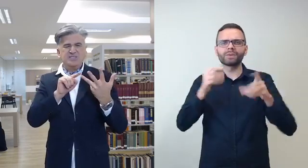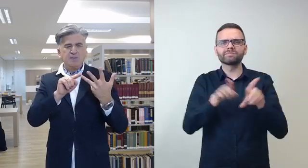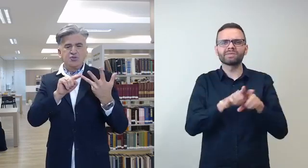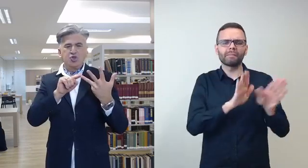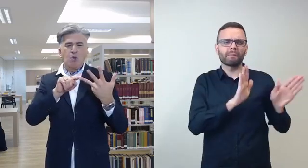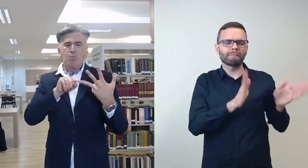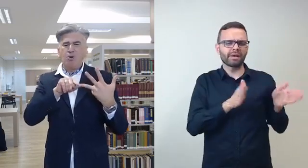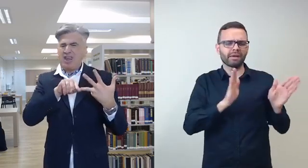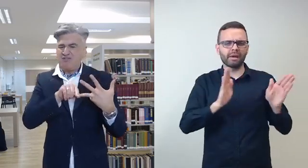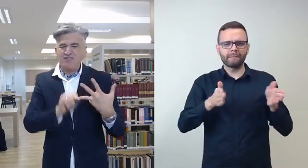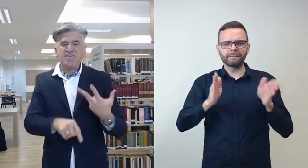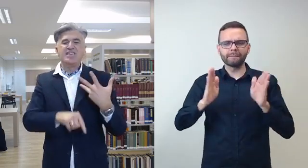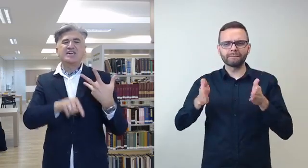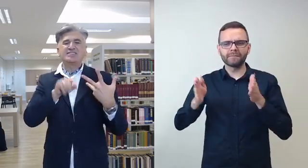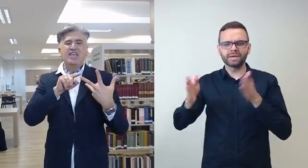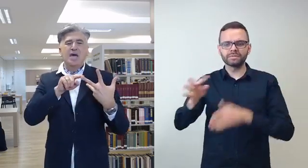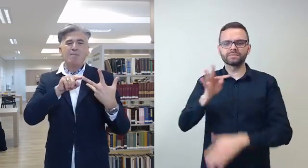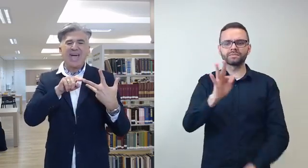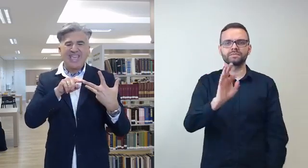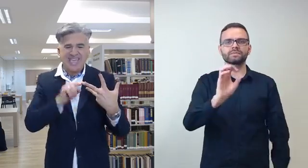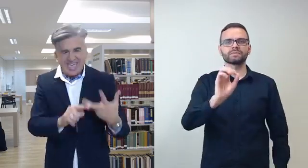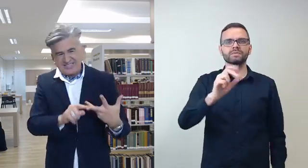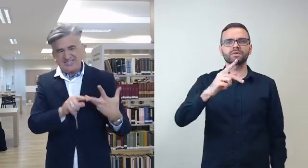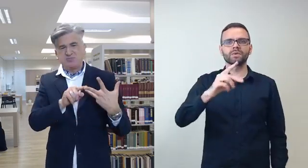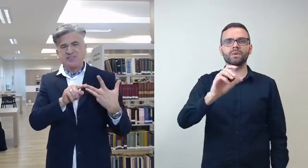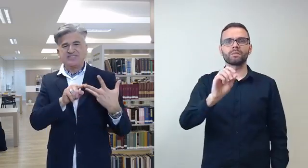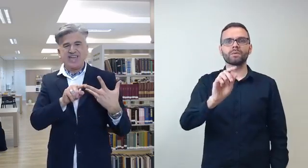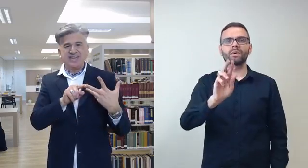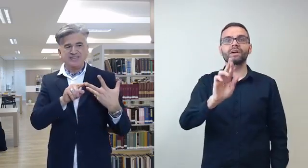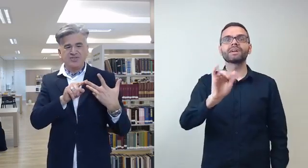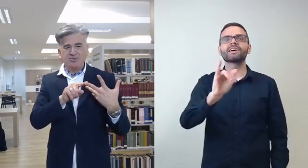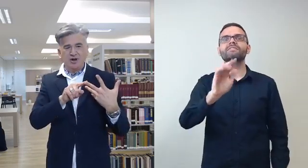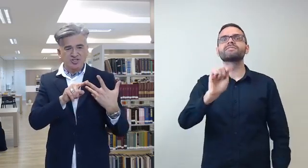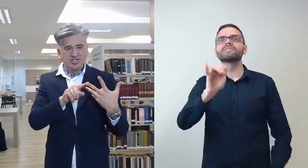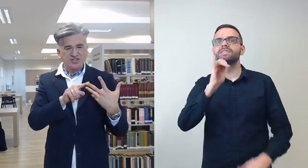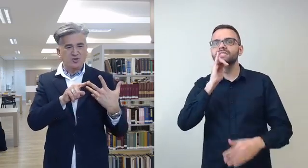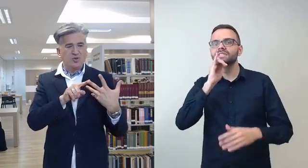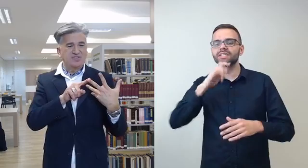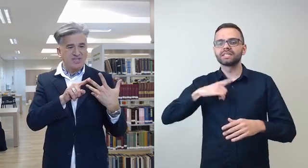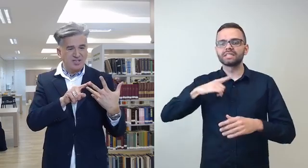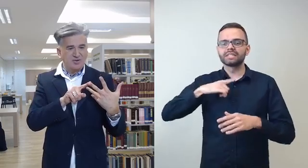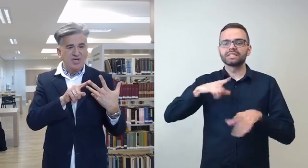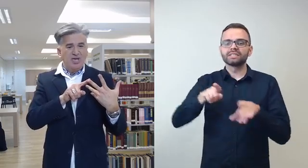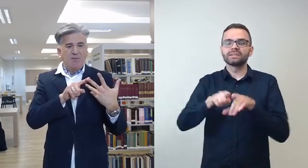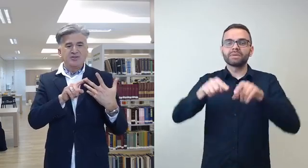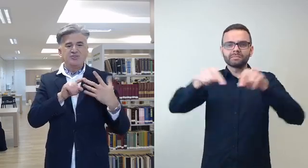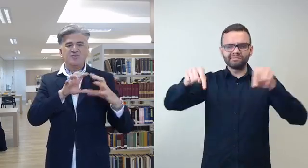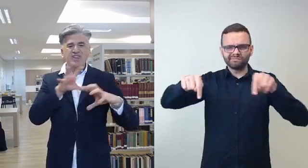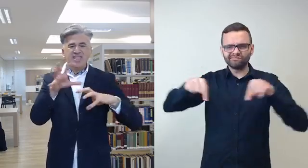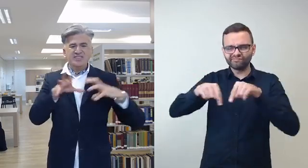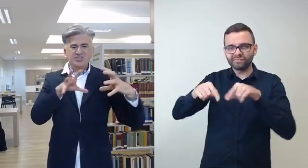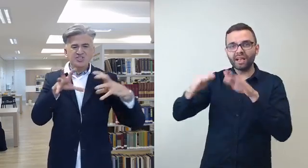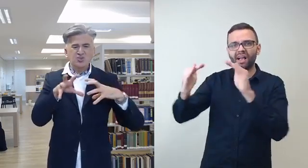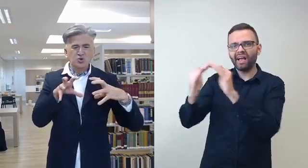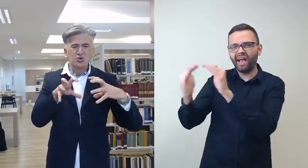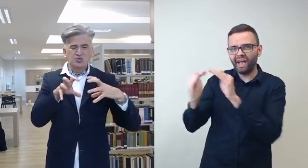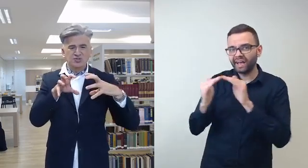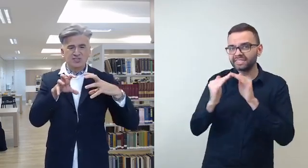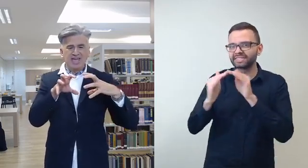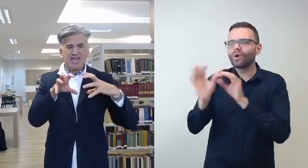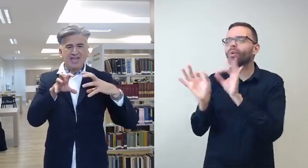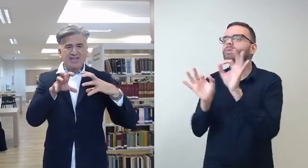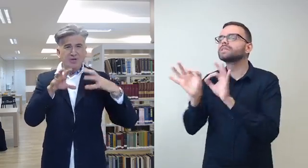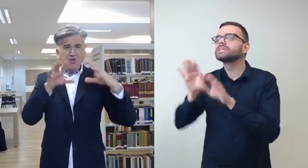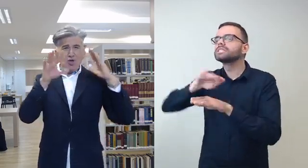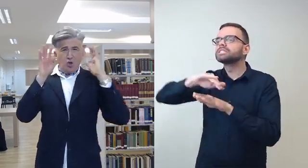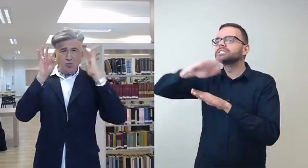shapes, topografias, maquetes espaciais, são terminologias que eu estou usando, para os diferentes discursos,